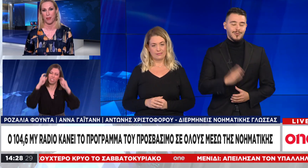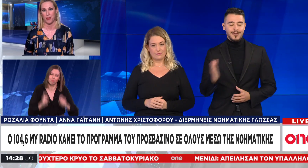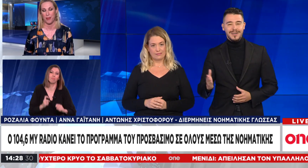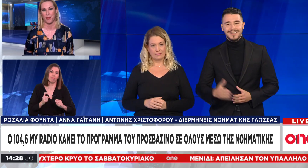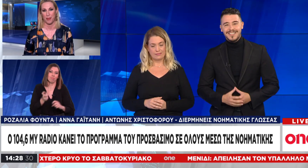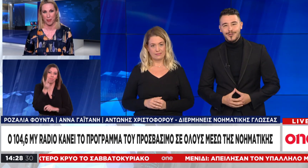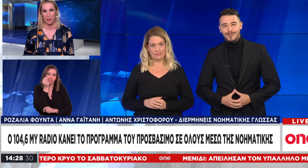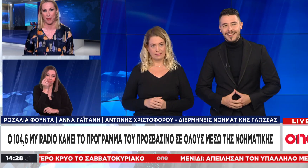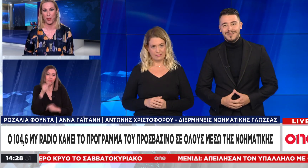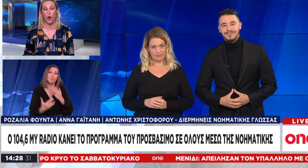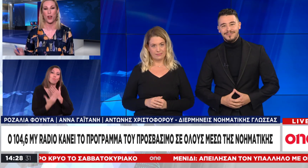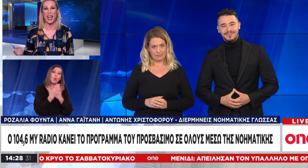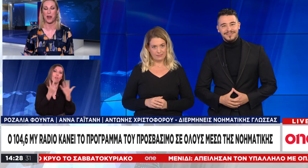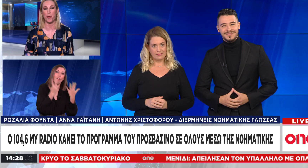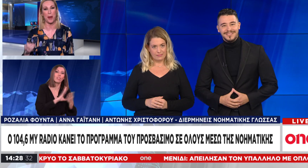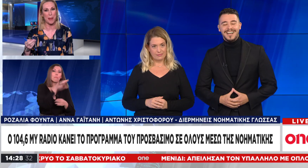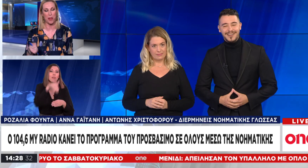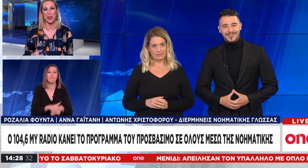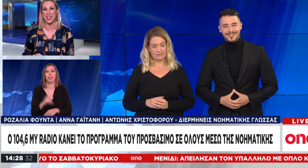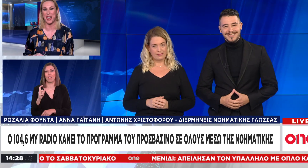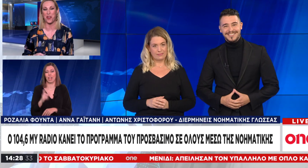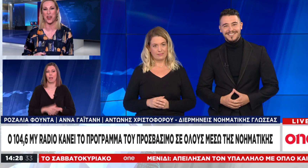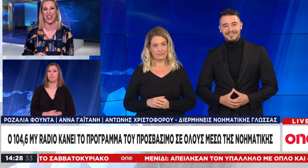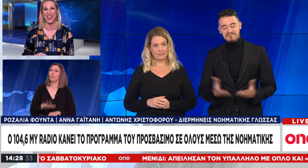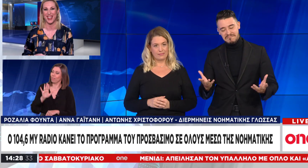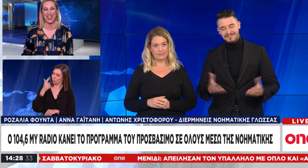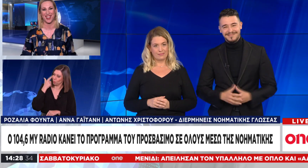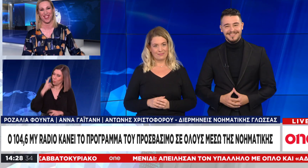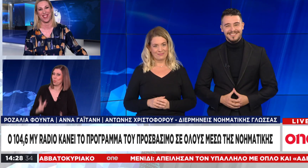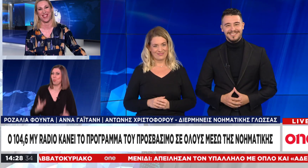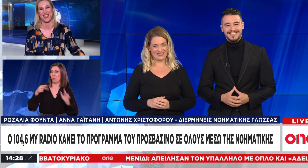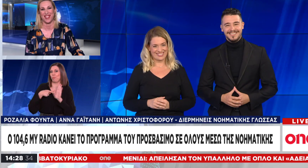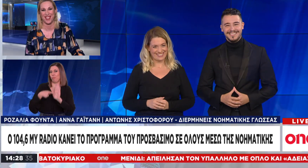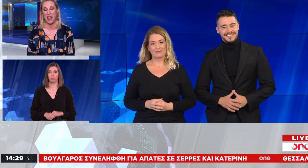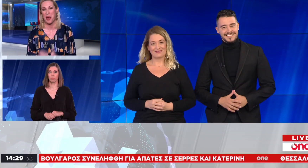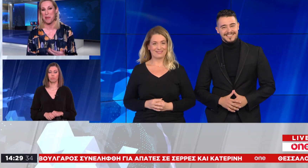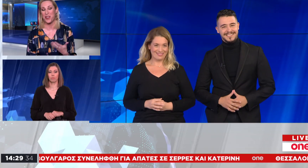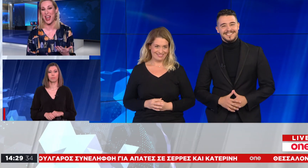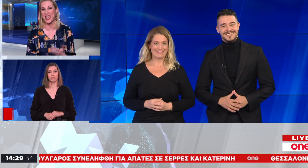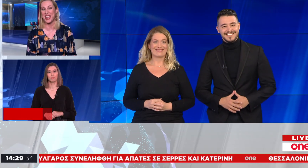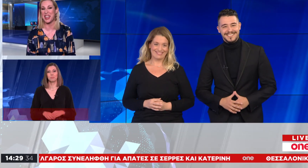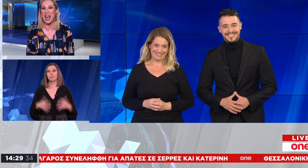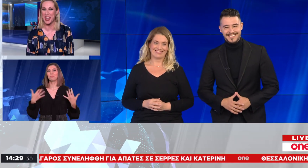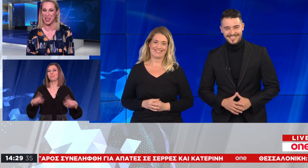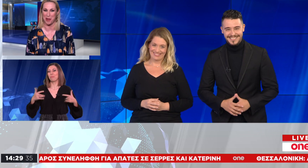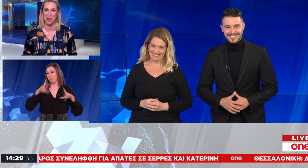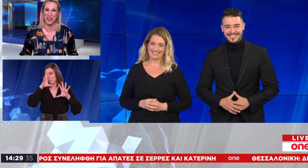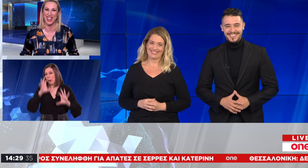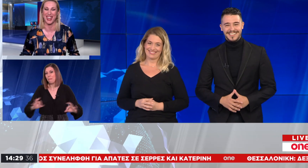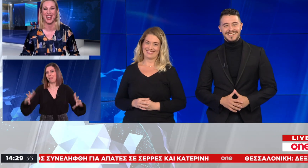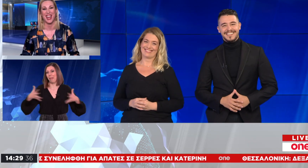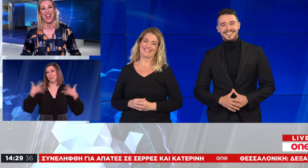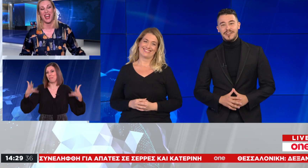7:00 το πρωί μέχρι τις 10:00 το βράδυ all day λοιπόν πάμε να δούμε και εσένα αντώνη β μας φτιάξατε τη